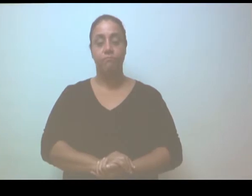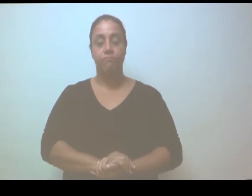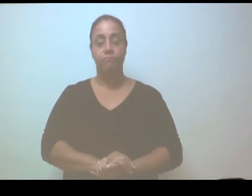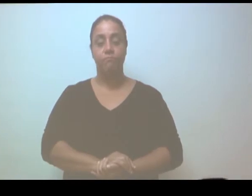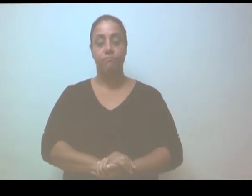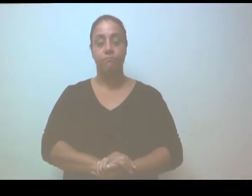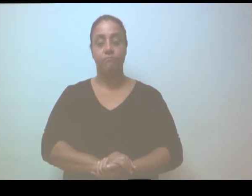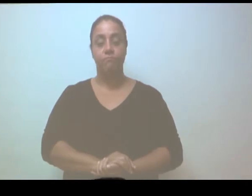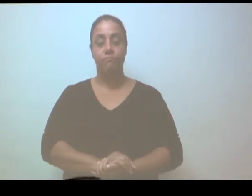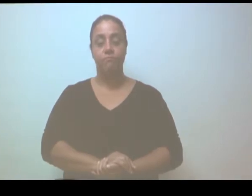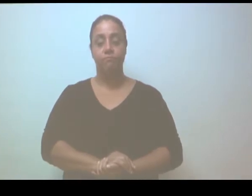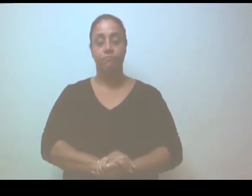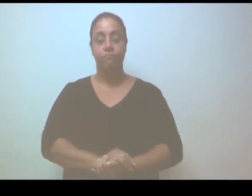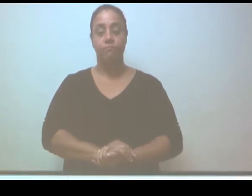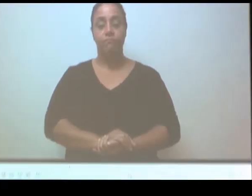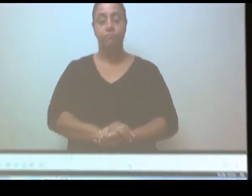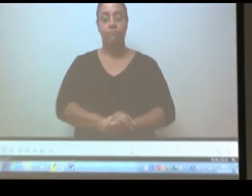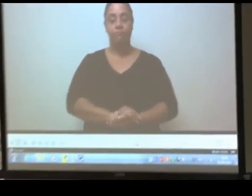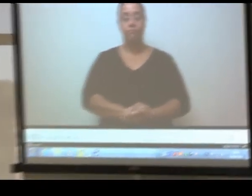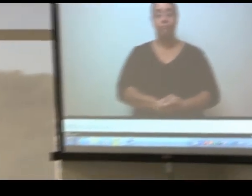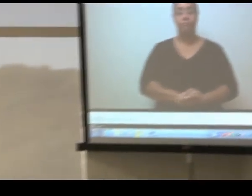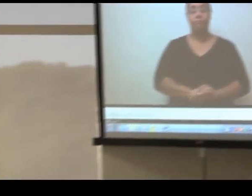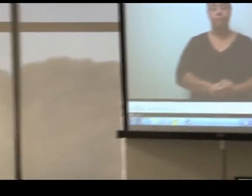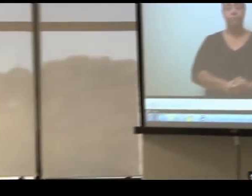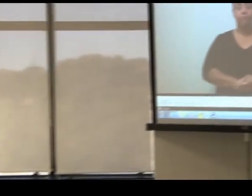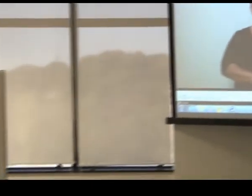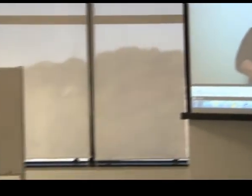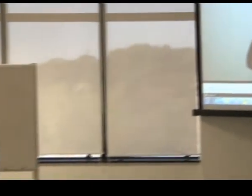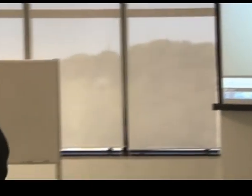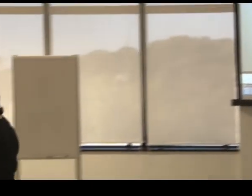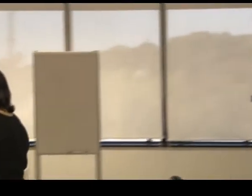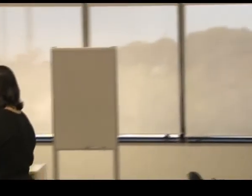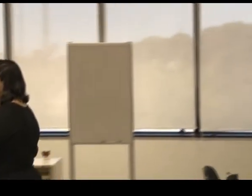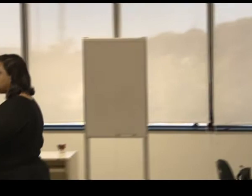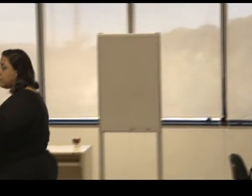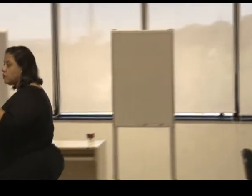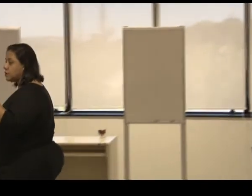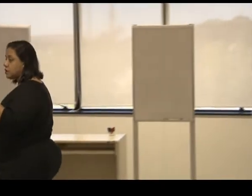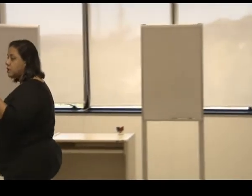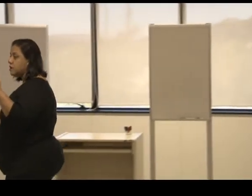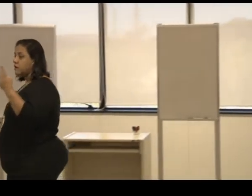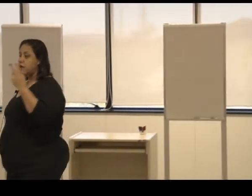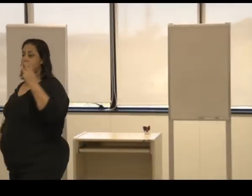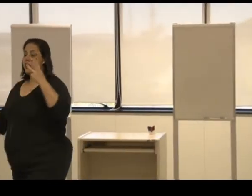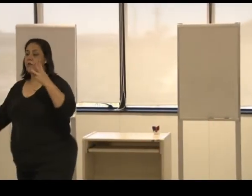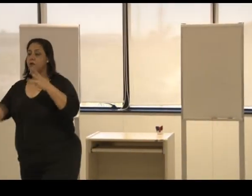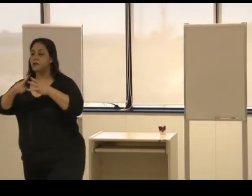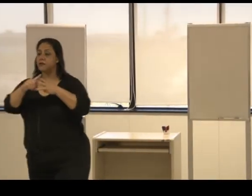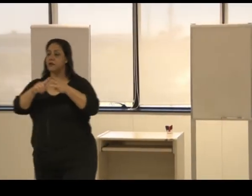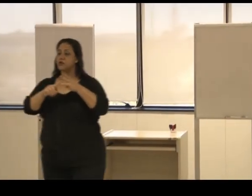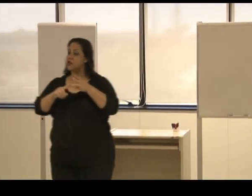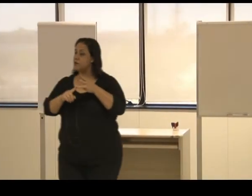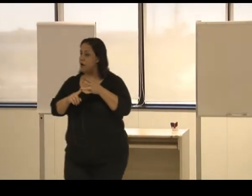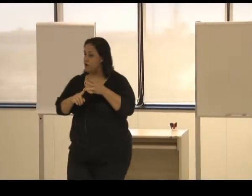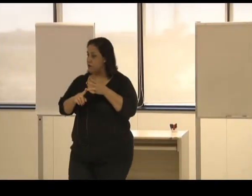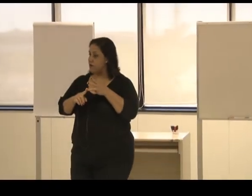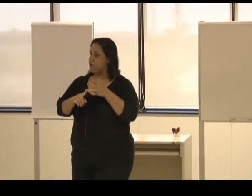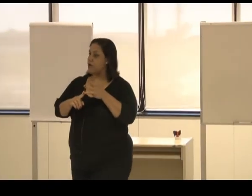Esse é uma introdução para você situar nome, datilologia e posição de irmão.